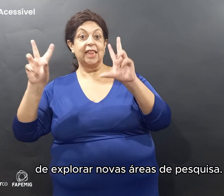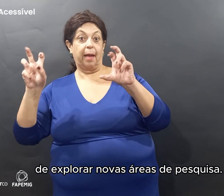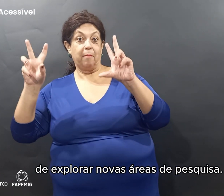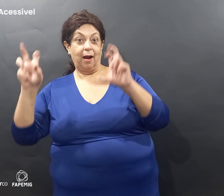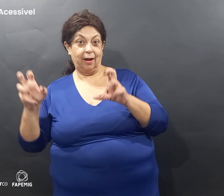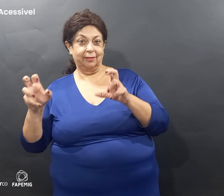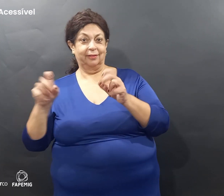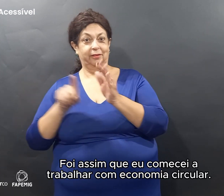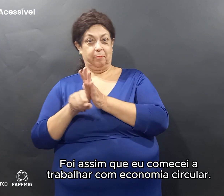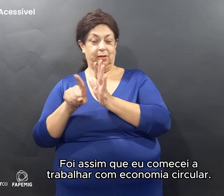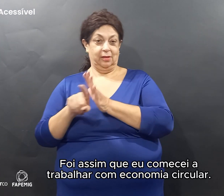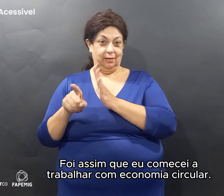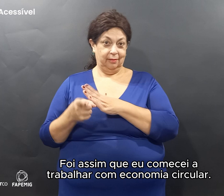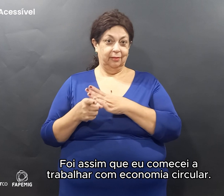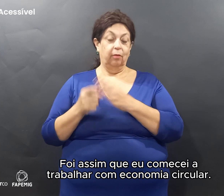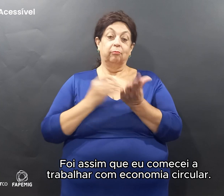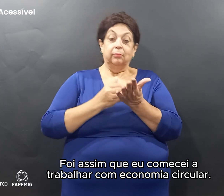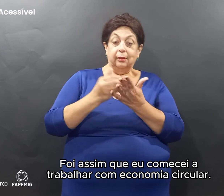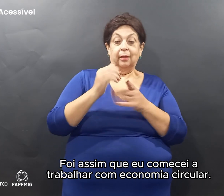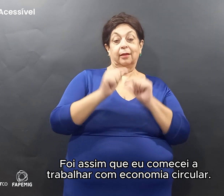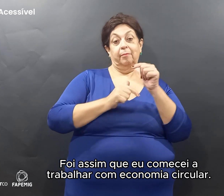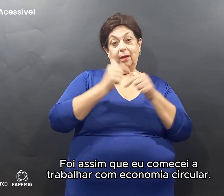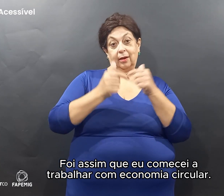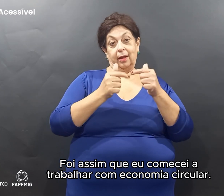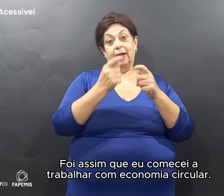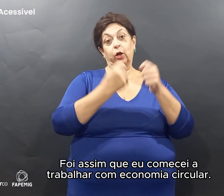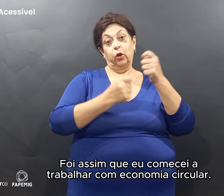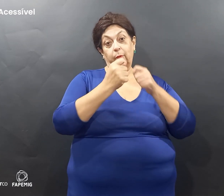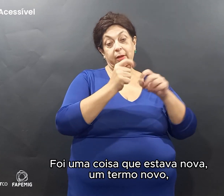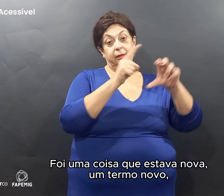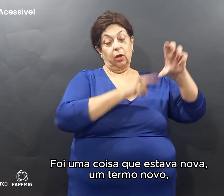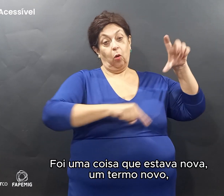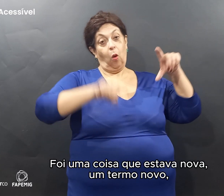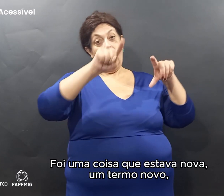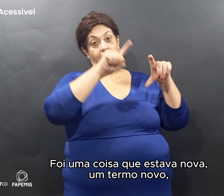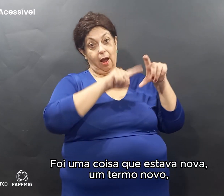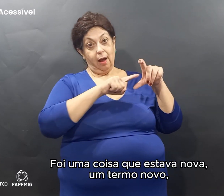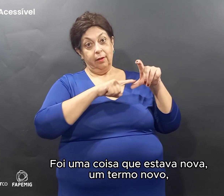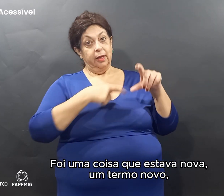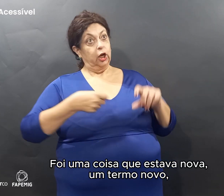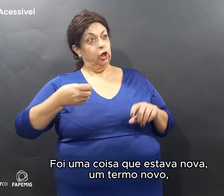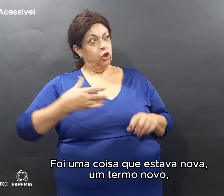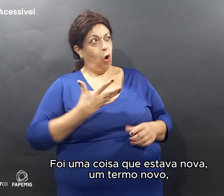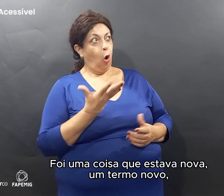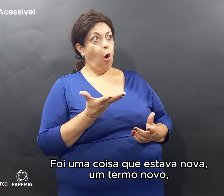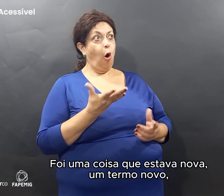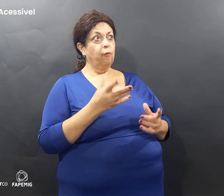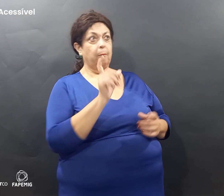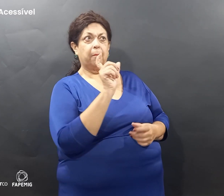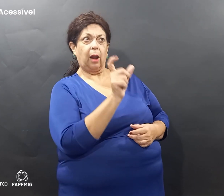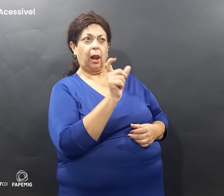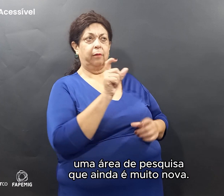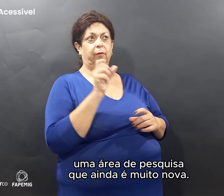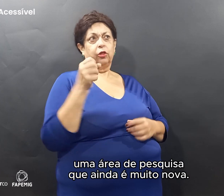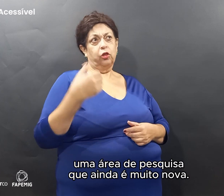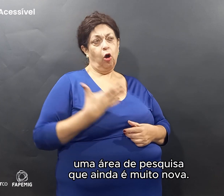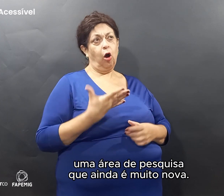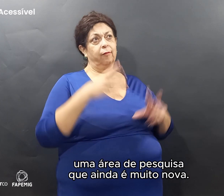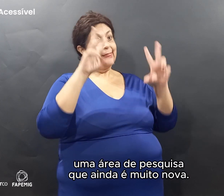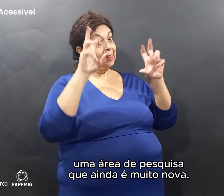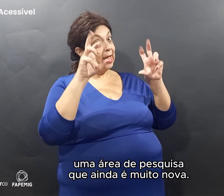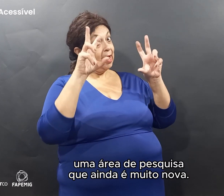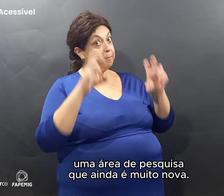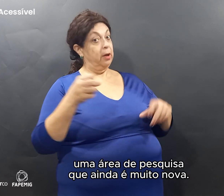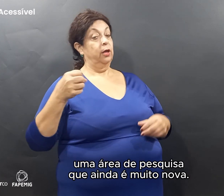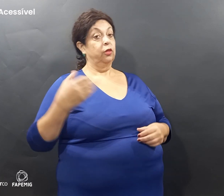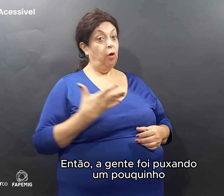de pesquisa. Foi assim que eu comecei a trabalhar com economia circular, né? Foi uma coisa que estava nova, né? Um termo novo, uma área de